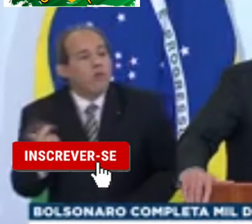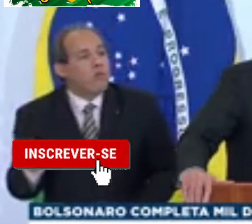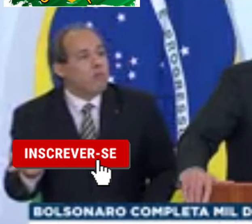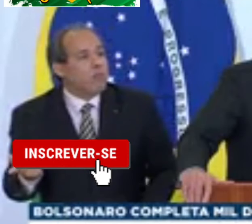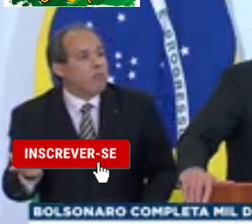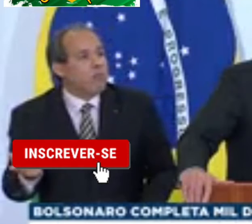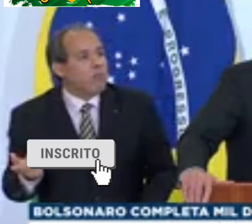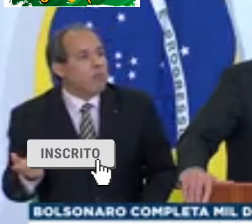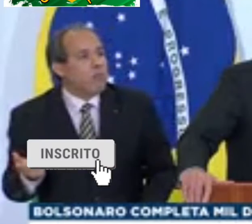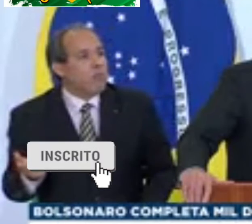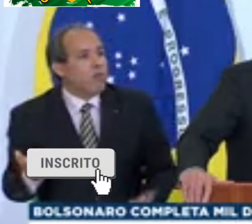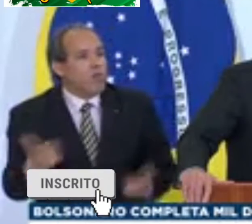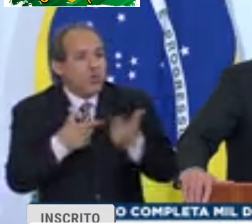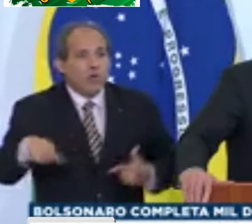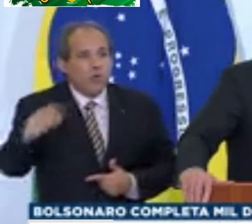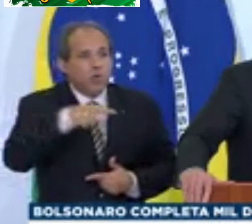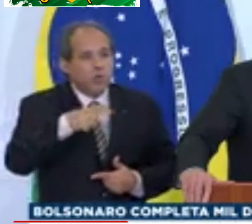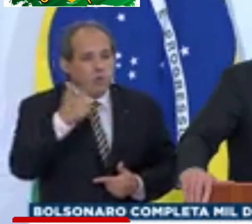vocês.